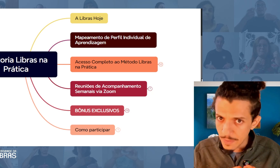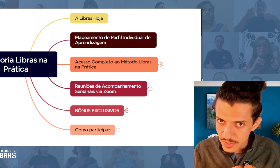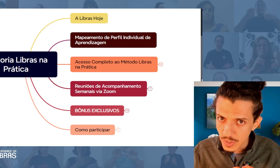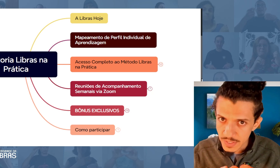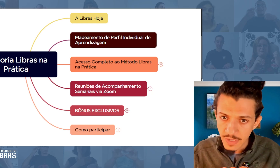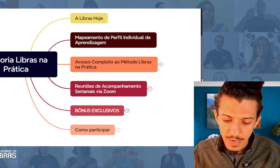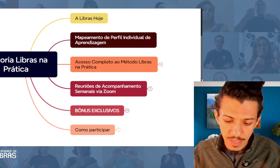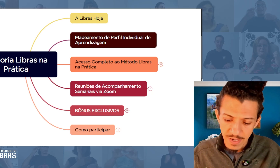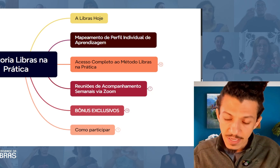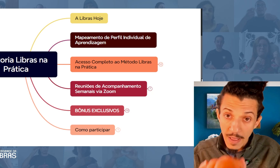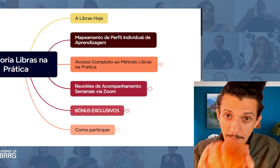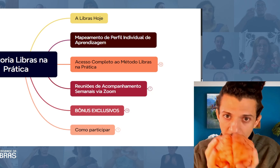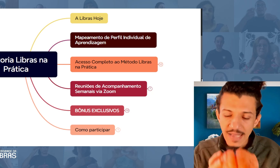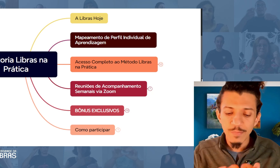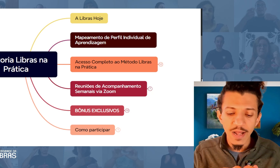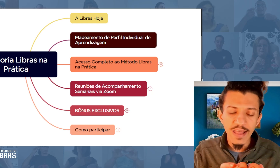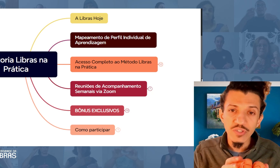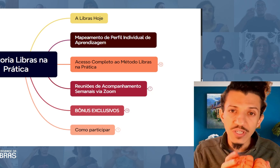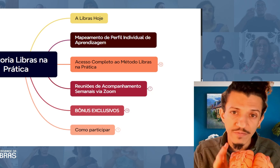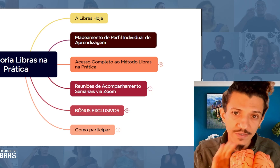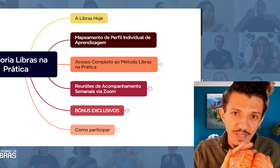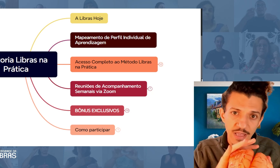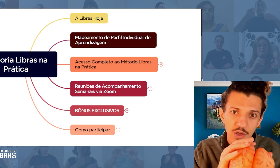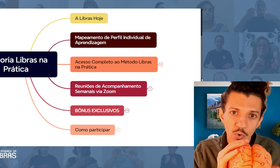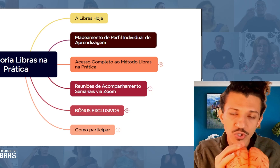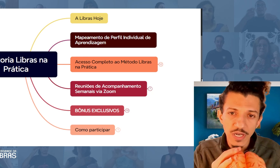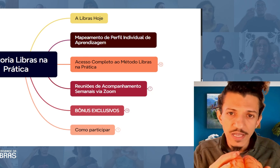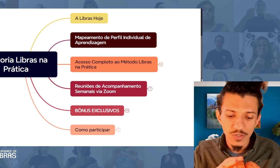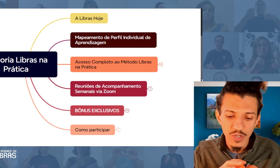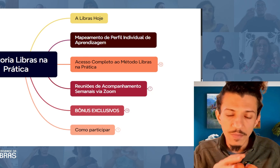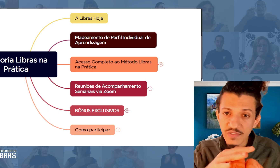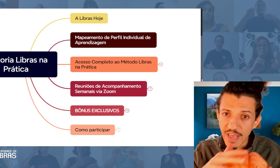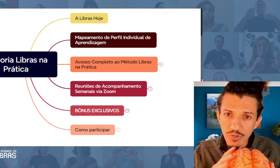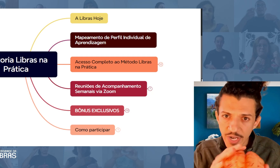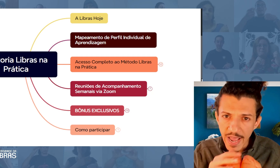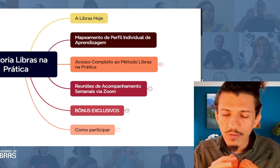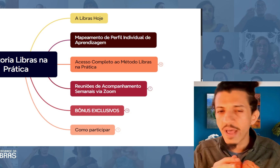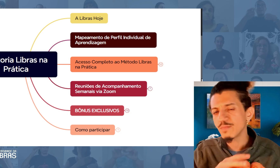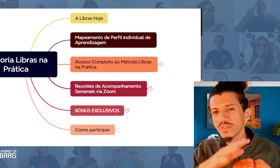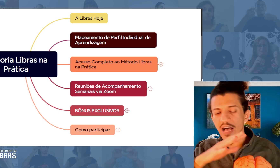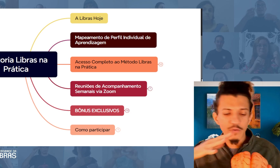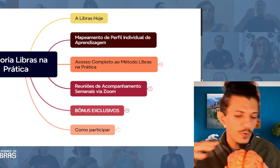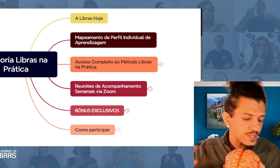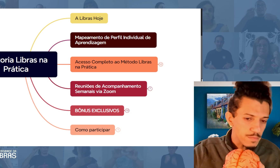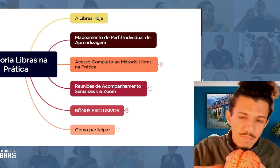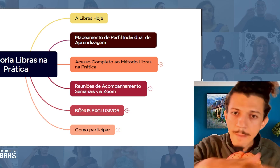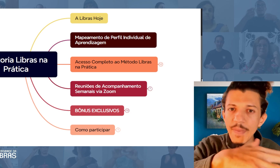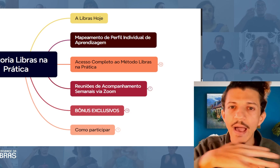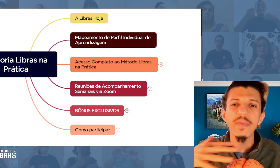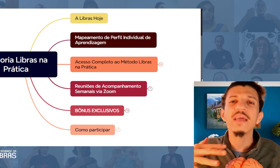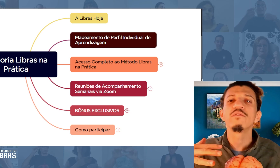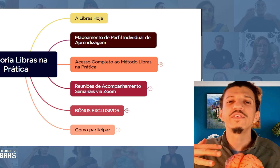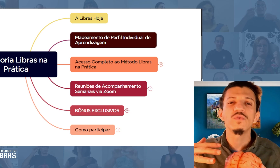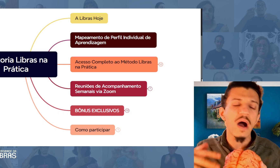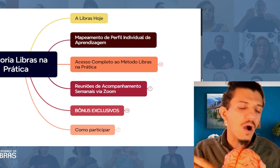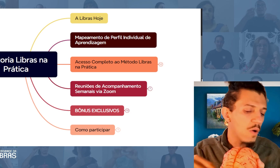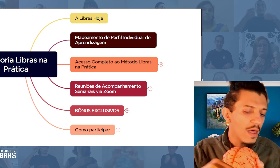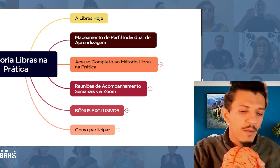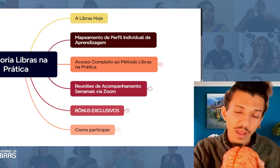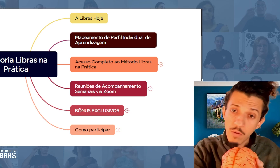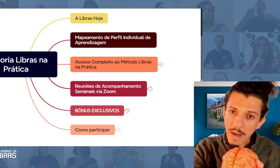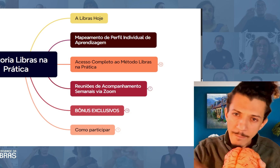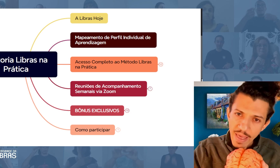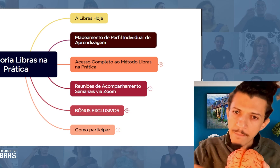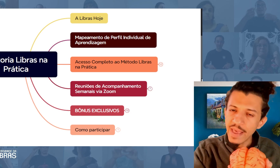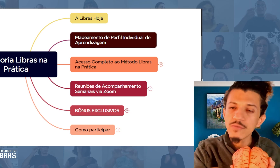sua absorção na Libras. Mas, para além disso, você utiliza o seu hemisfério direito, responsável por esse mapeamento visual,